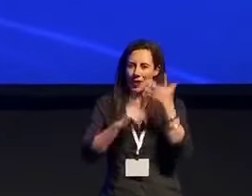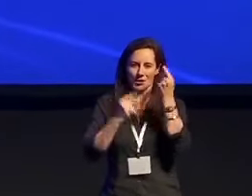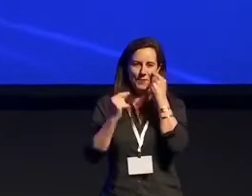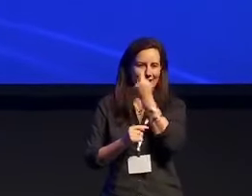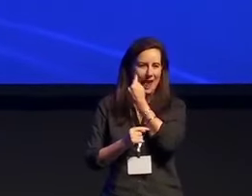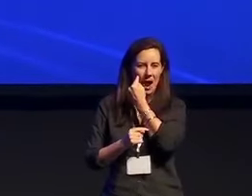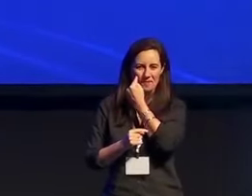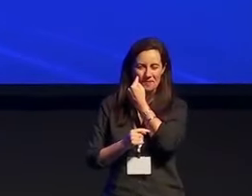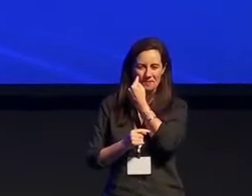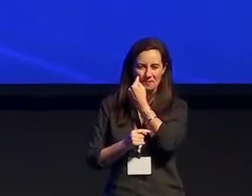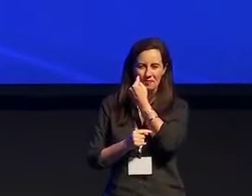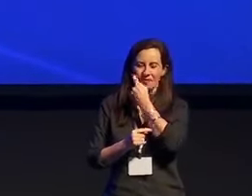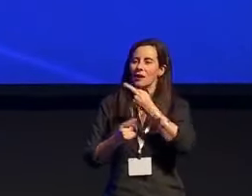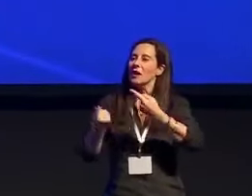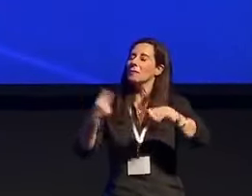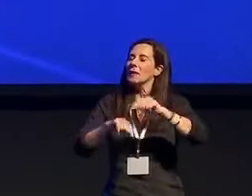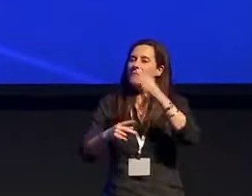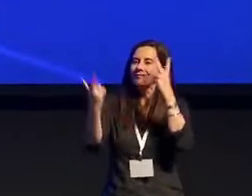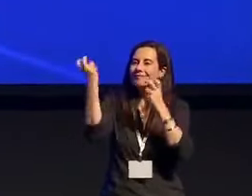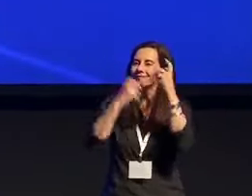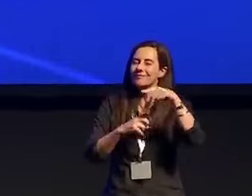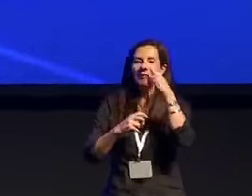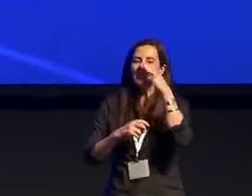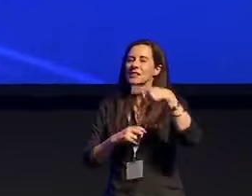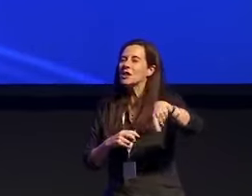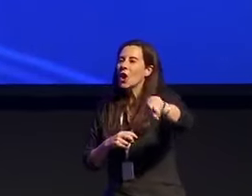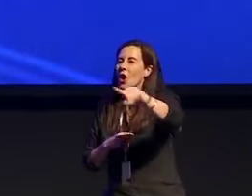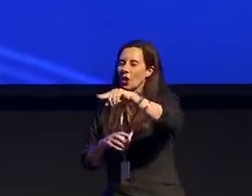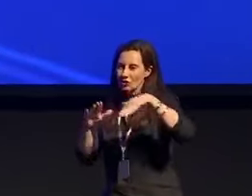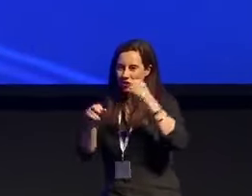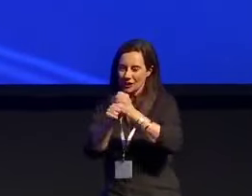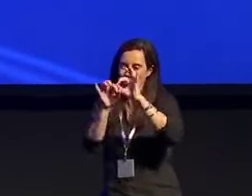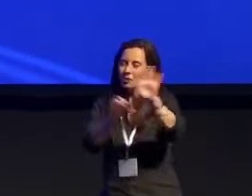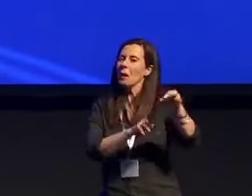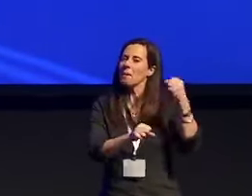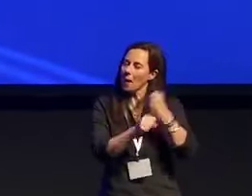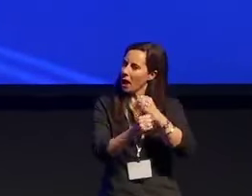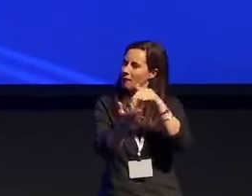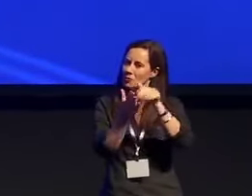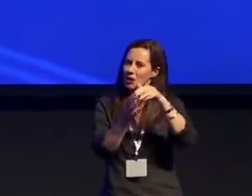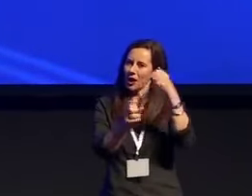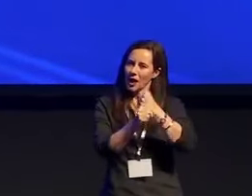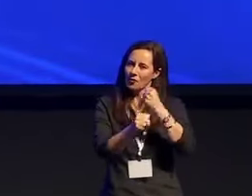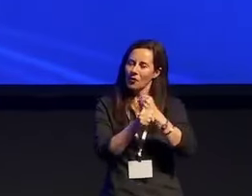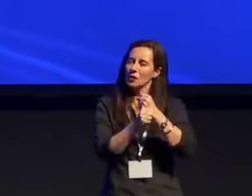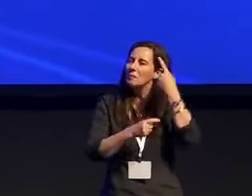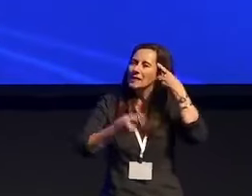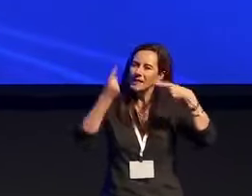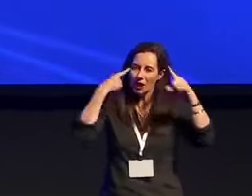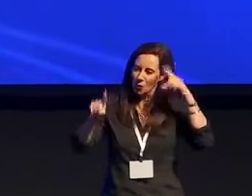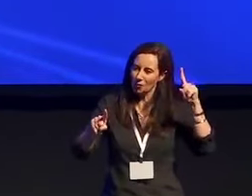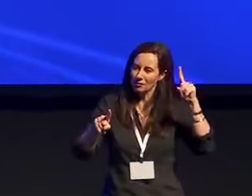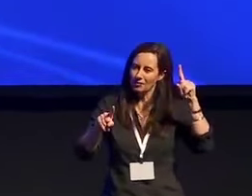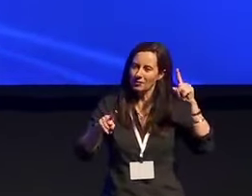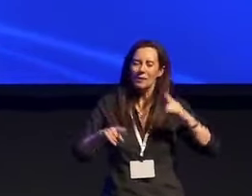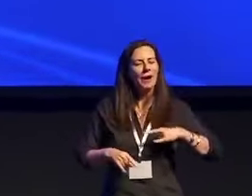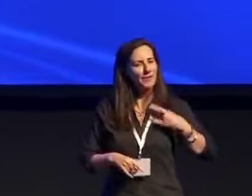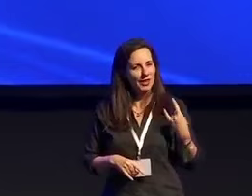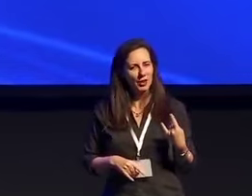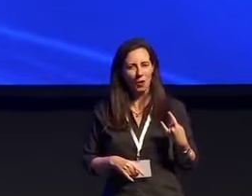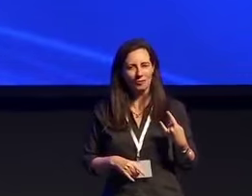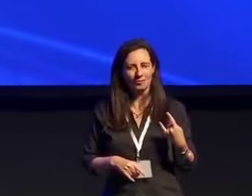בעיניים. מתחם ההתנסויות ומנהרת הזמן שהכנו עבורכם פעל וממשיך לפעול ביצירתיות,